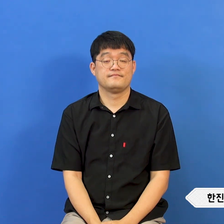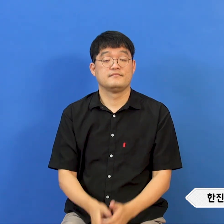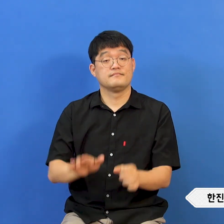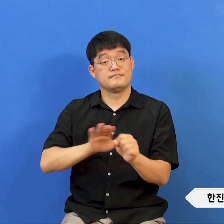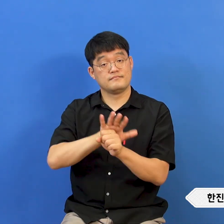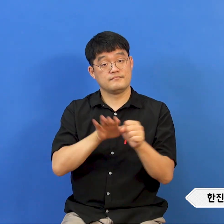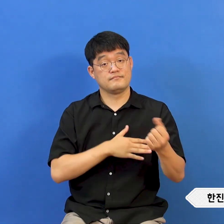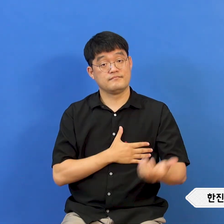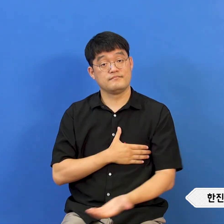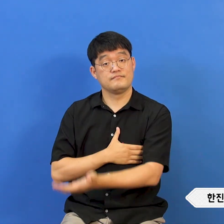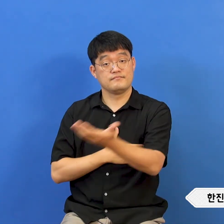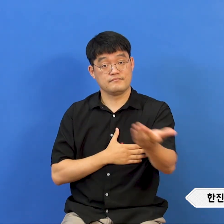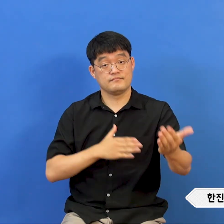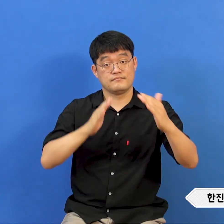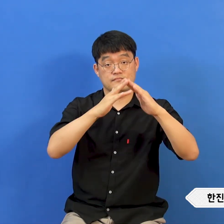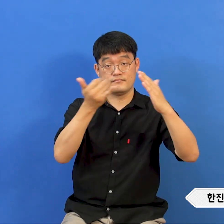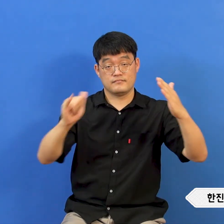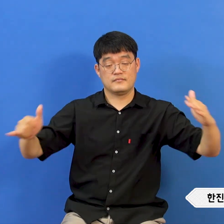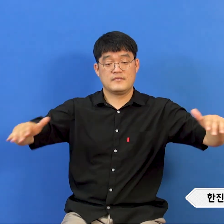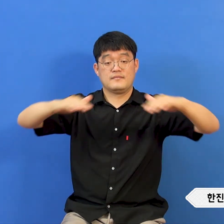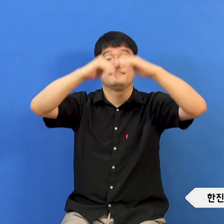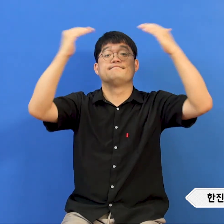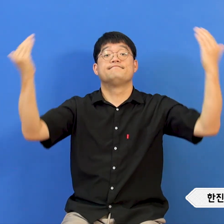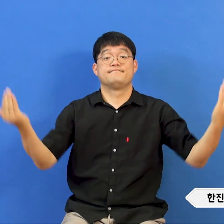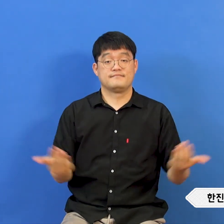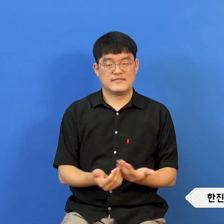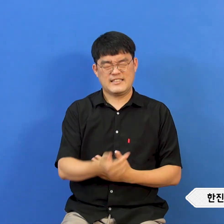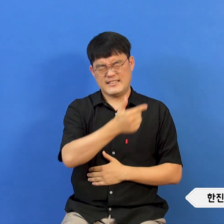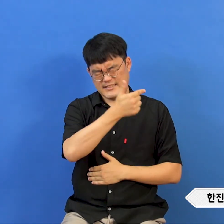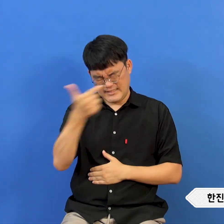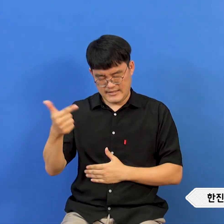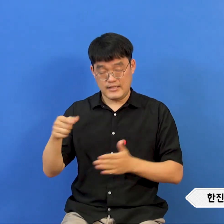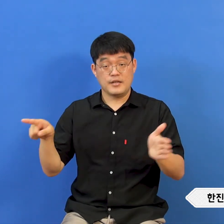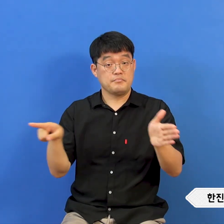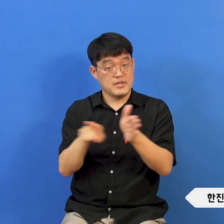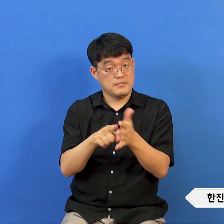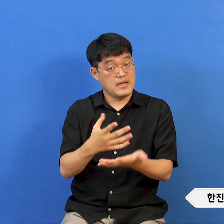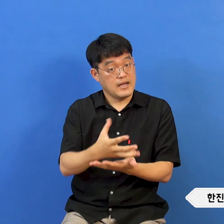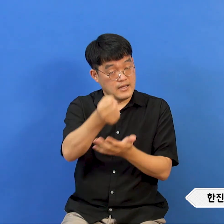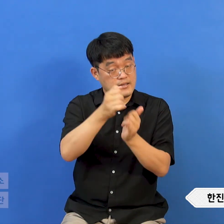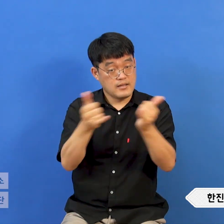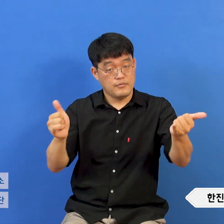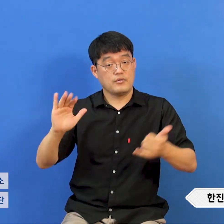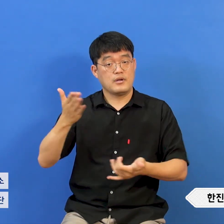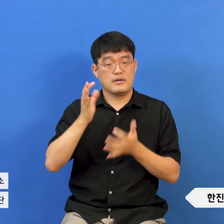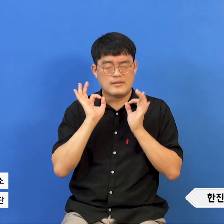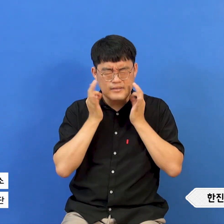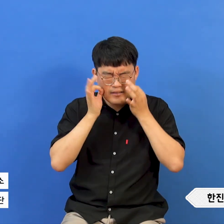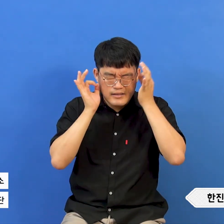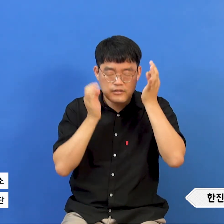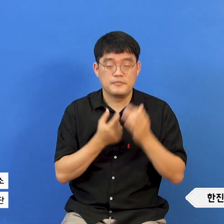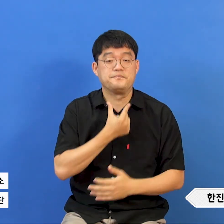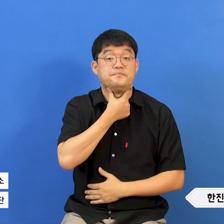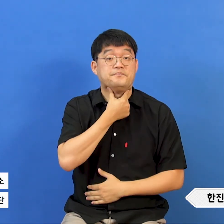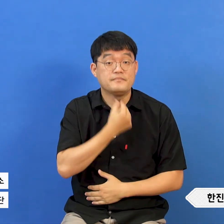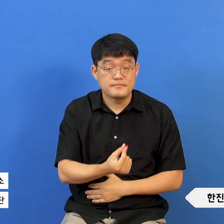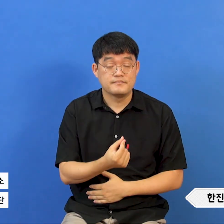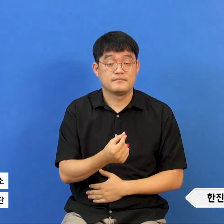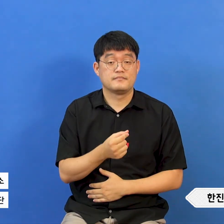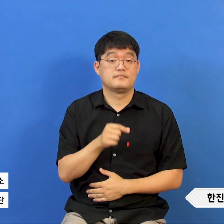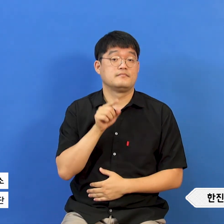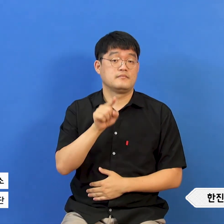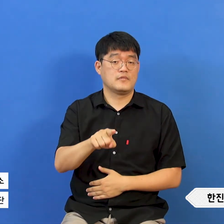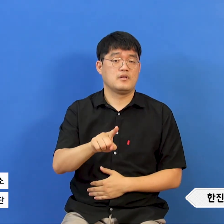사랑하는 우리 서문 가족들이 다 이 큰 믿음의 소유자들이 되기를 간절히 바랍니다. 그래서